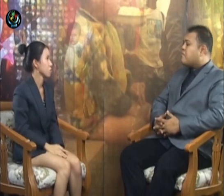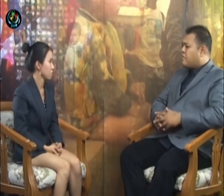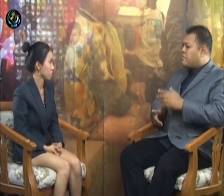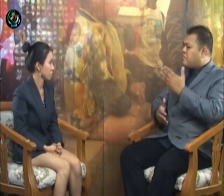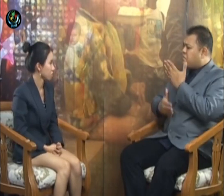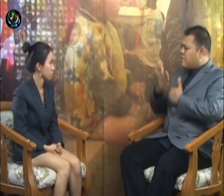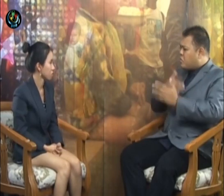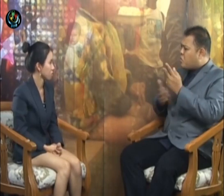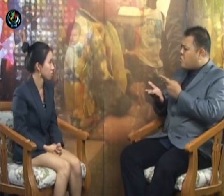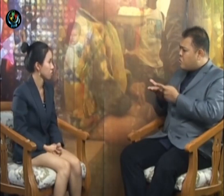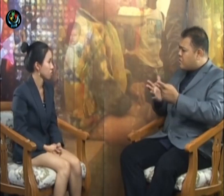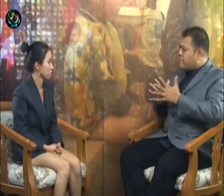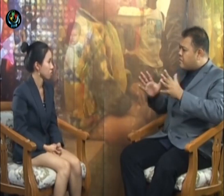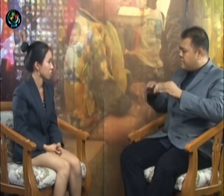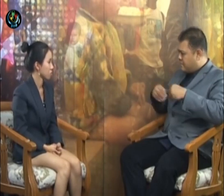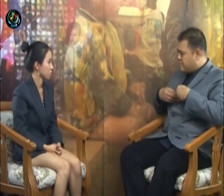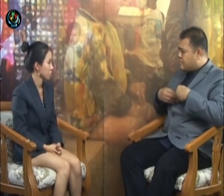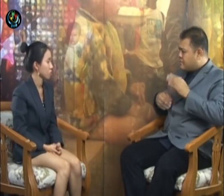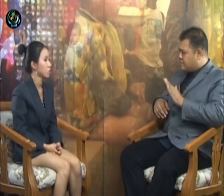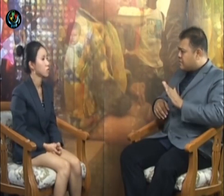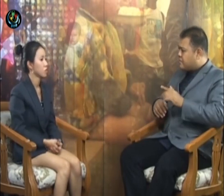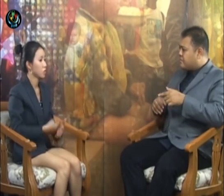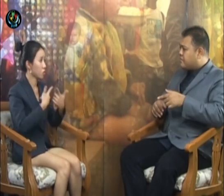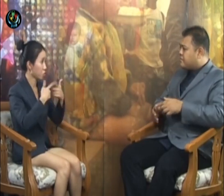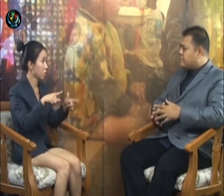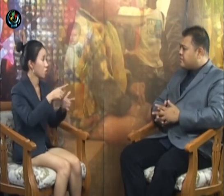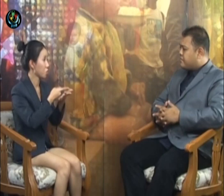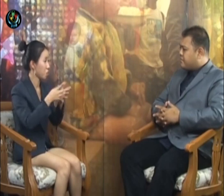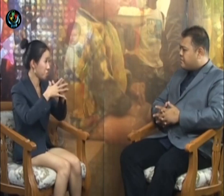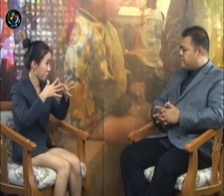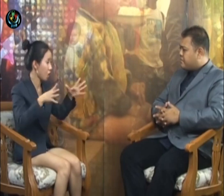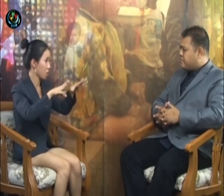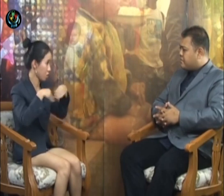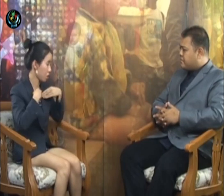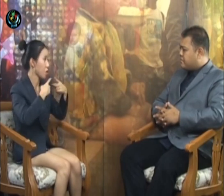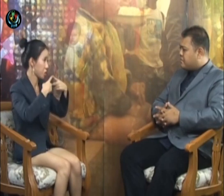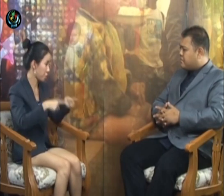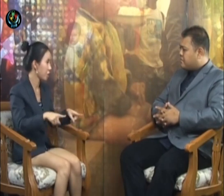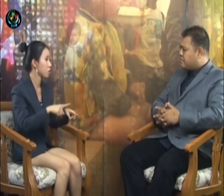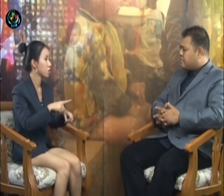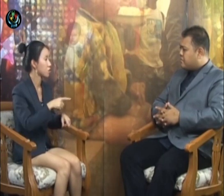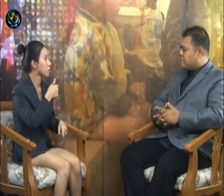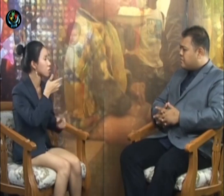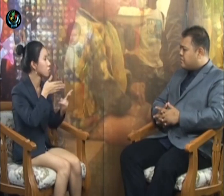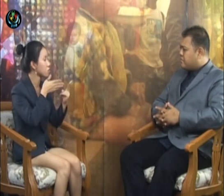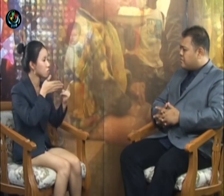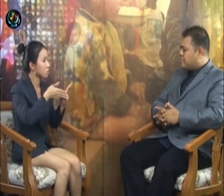တဲ့သူတွေကအစည်းအဝေးမှာပြောတာနားမကျတွေကဘလို့နားလည်မလဲ။ပြီးတော့အောက်ခြေနားမကျသူအများစုကိုပြန်လည်မရှင်းပြတော့